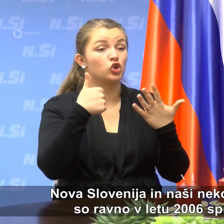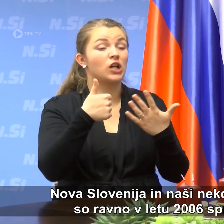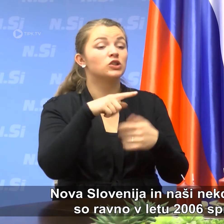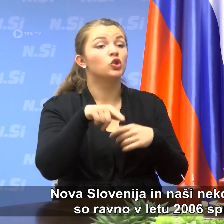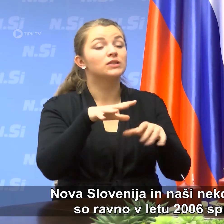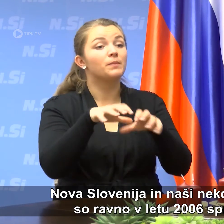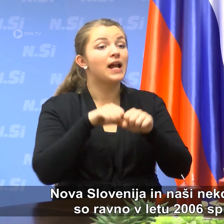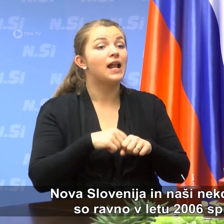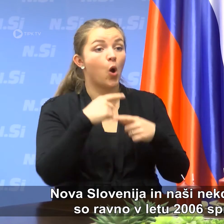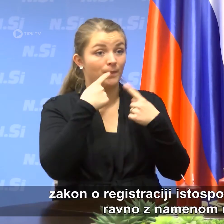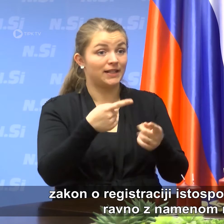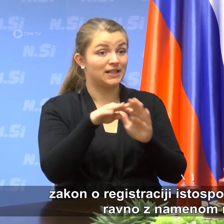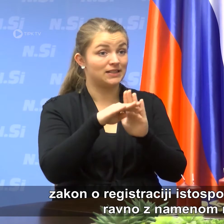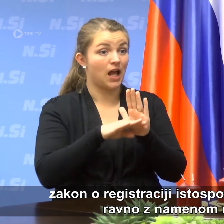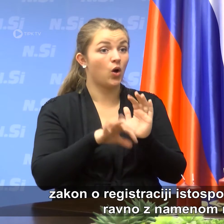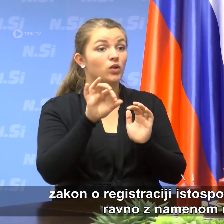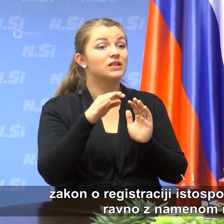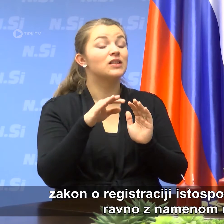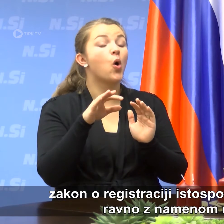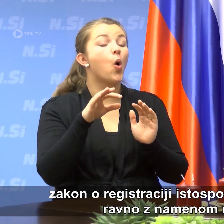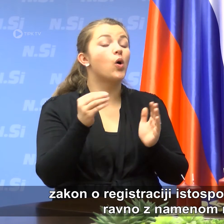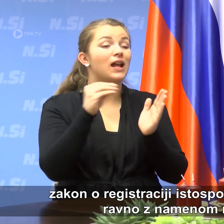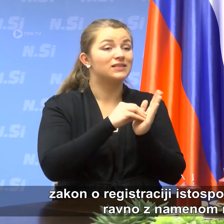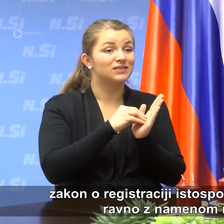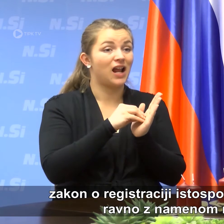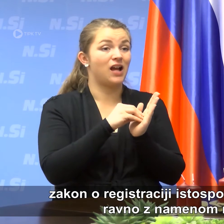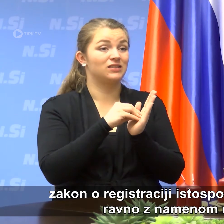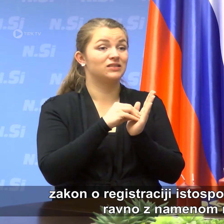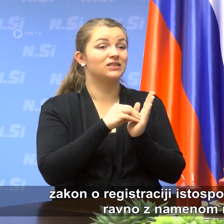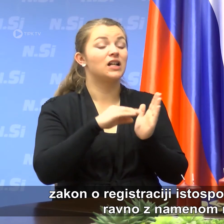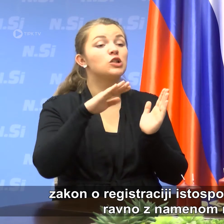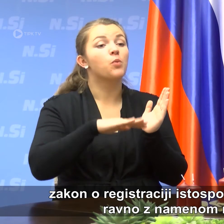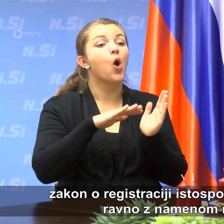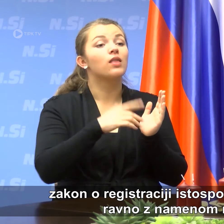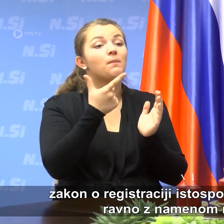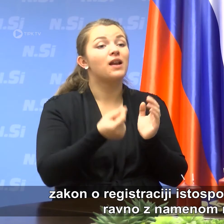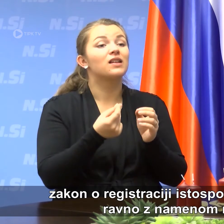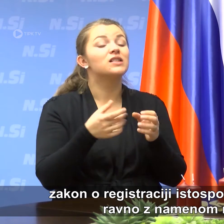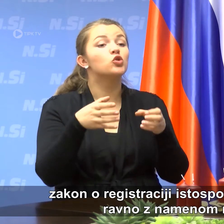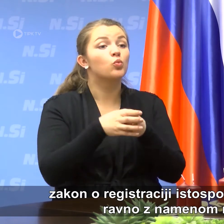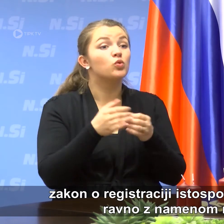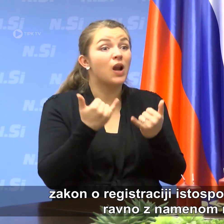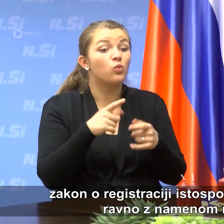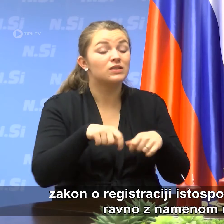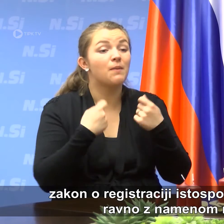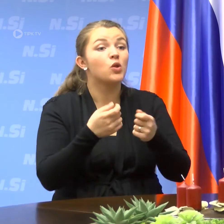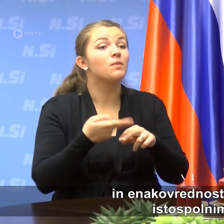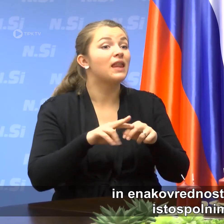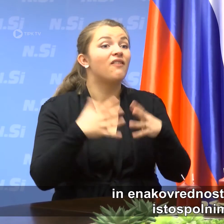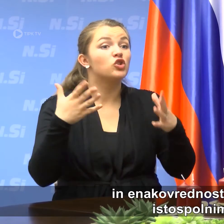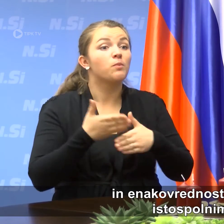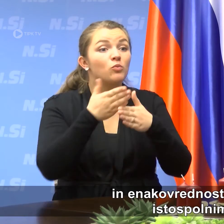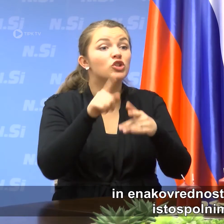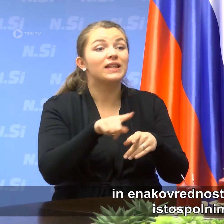sprejeli omenjeni zakon, zakon o registraciji istospolne partnerske skupnosti, ravno z namenom največje pomoči